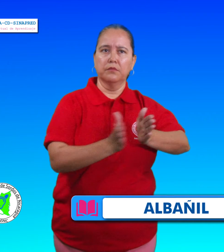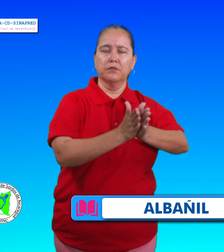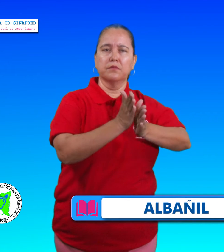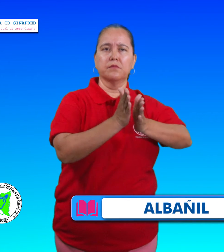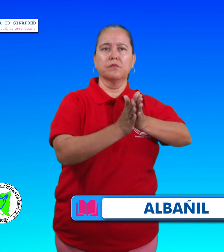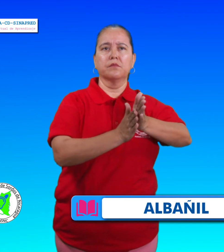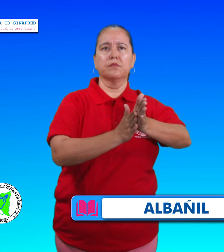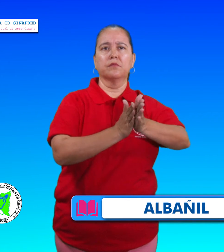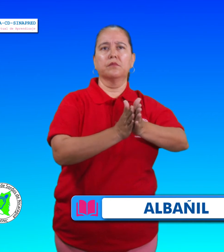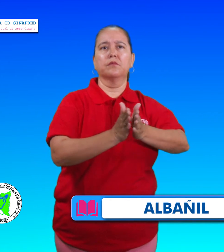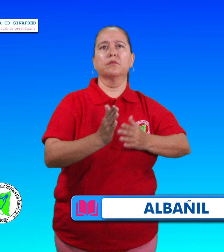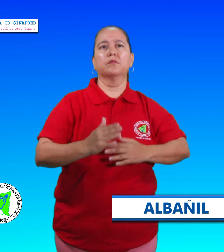Albañil.